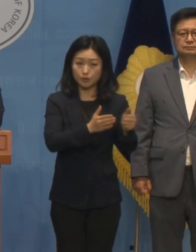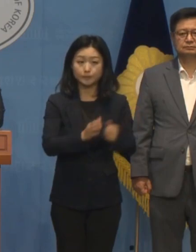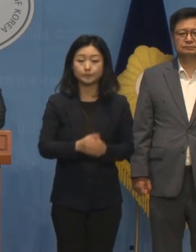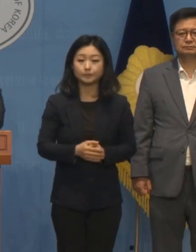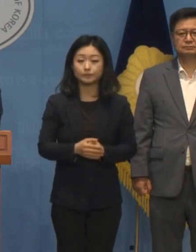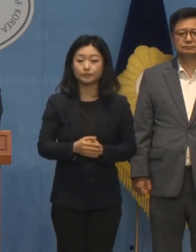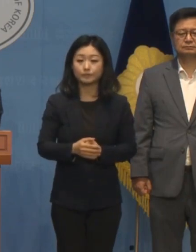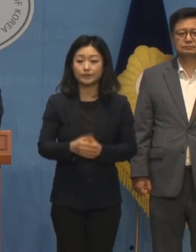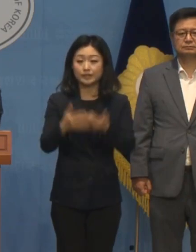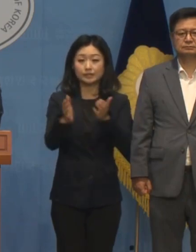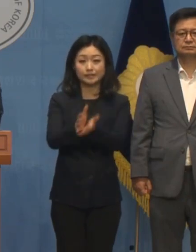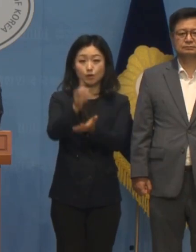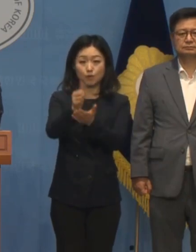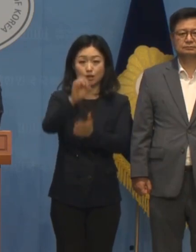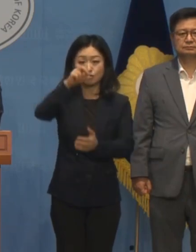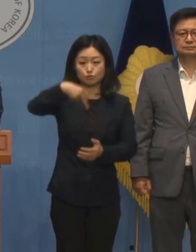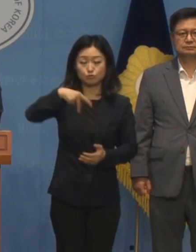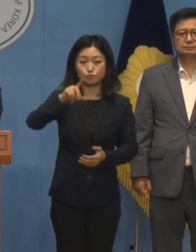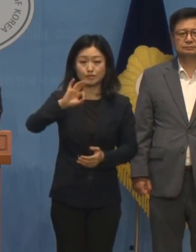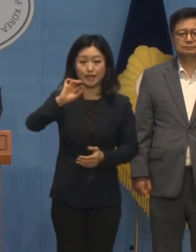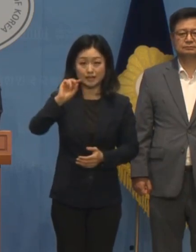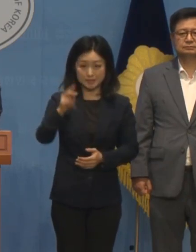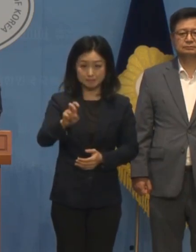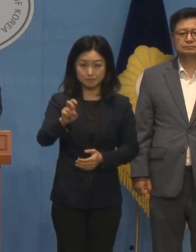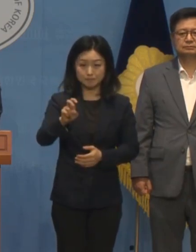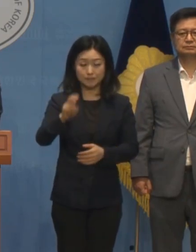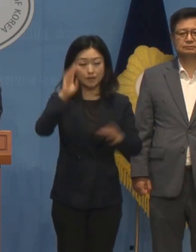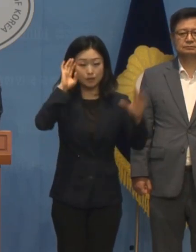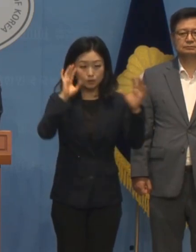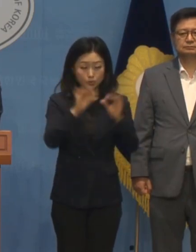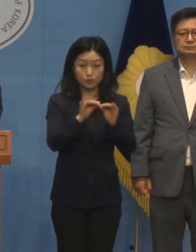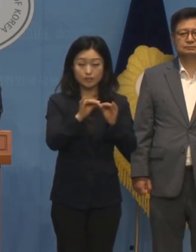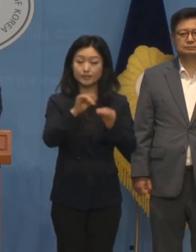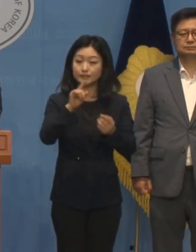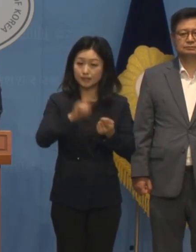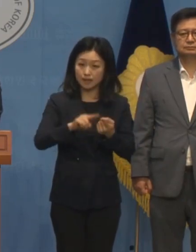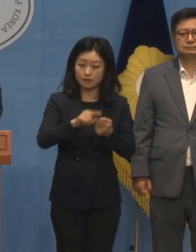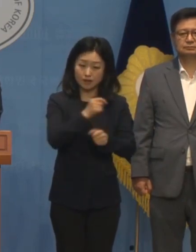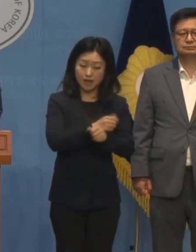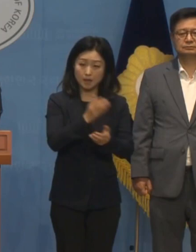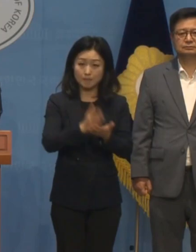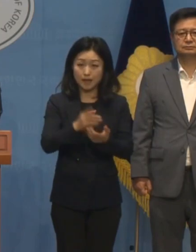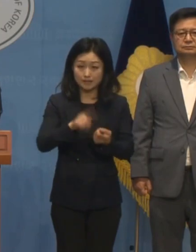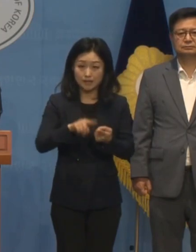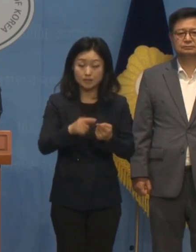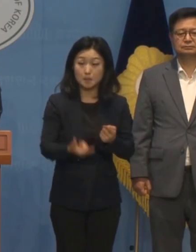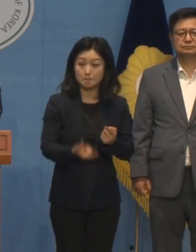유상임 과학기술통신부 장관의 임명 동의안에 대해서 오늘